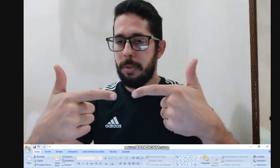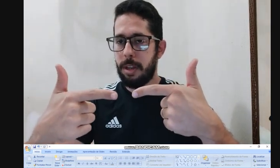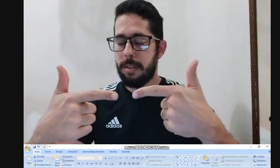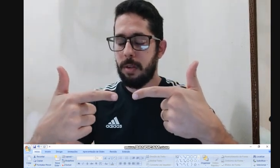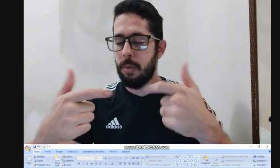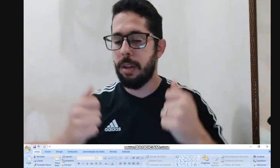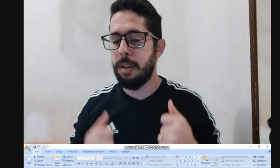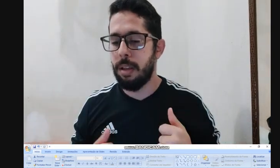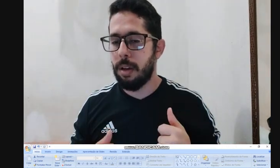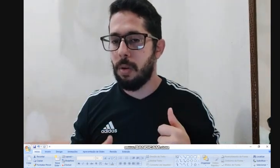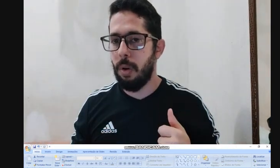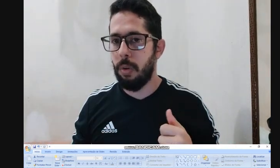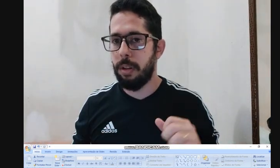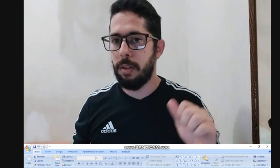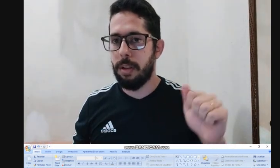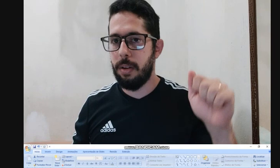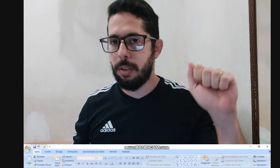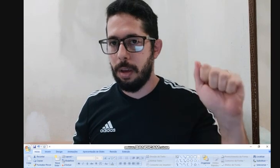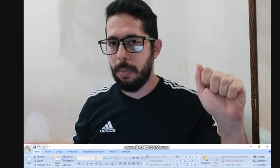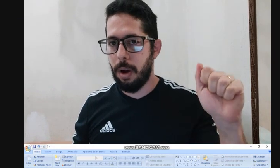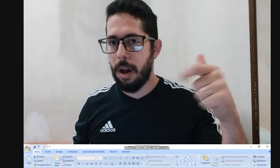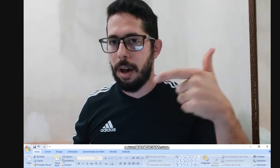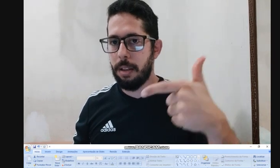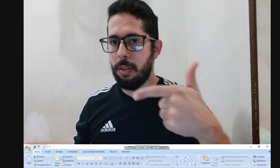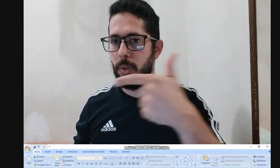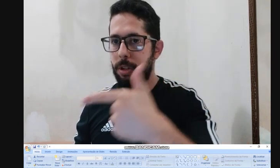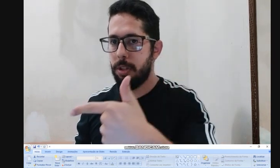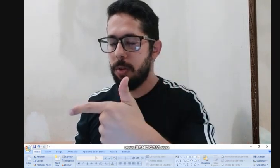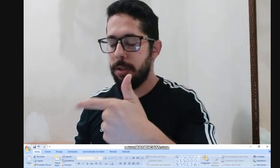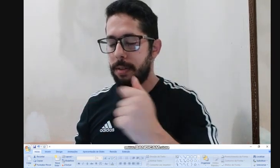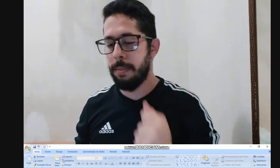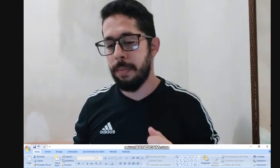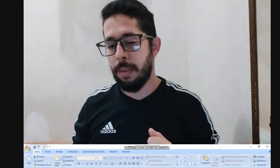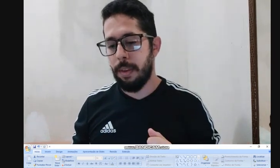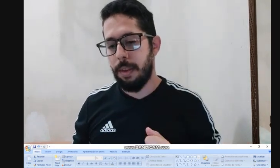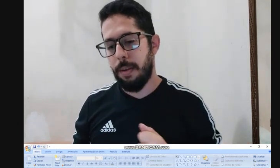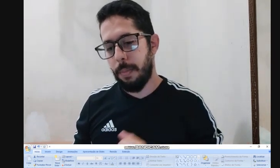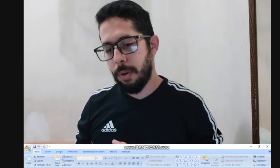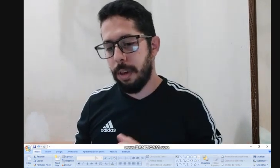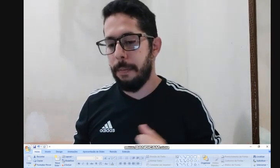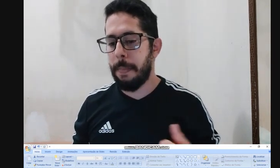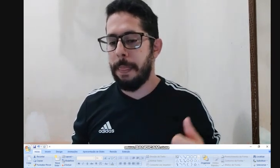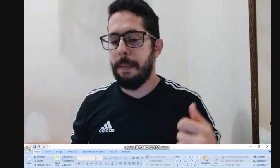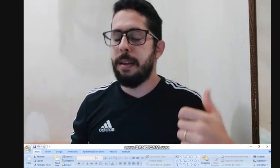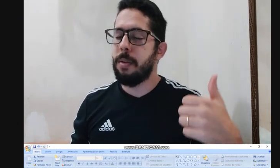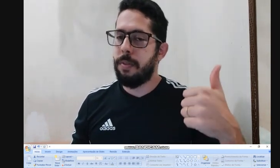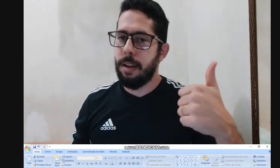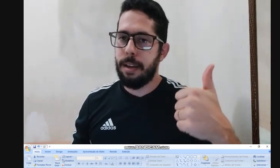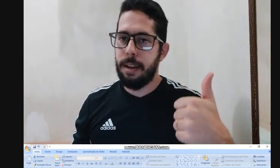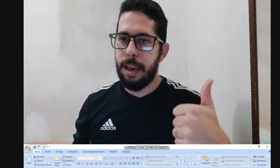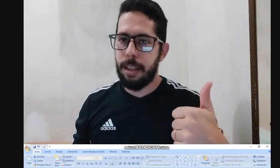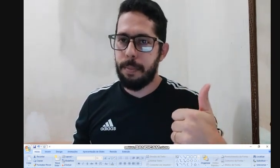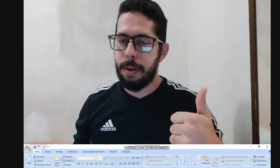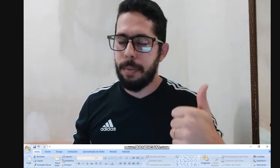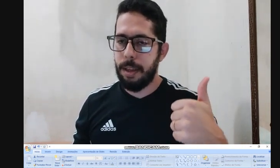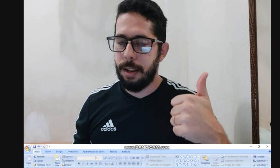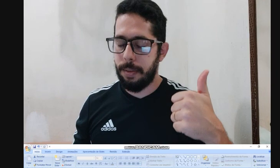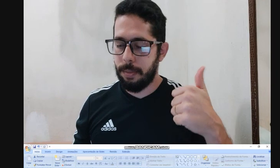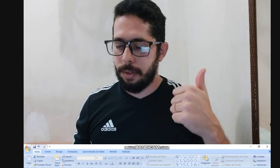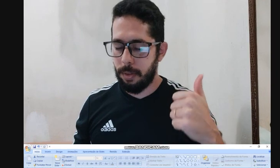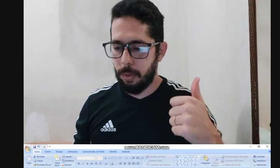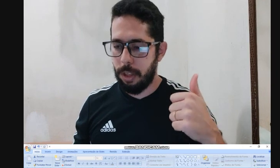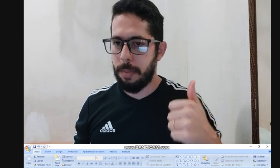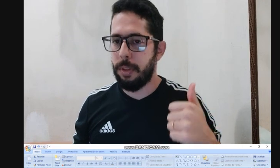os termos da segunda coluna. Então, teria o termo A2, 2. Por quê? Como eu falei, ele herda